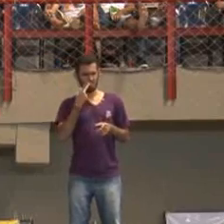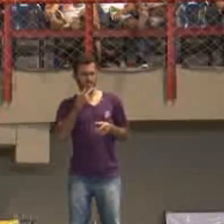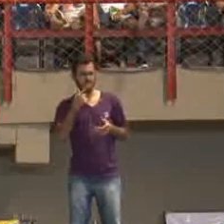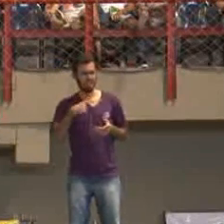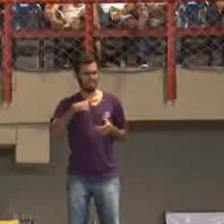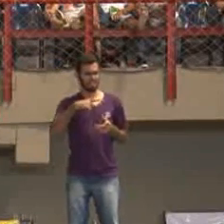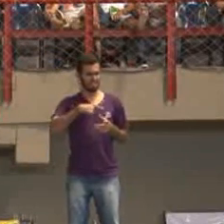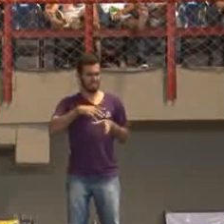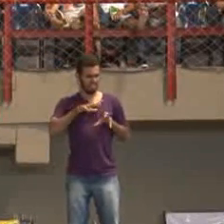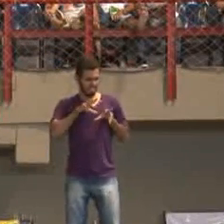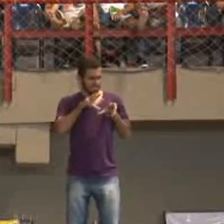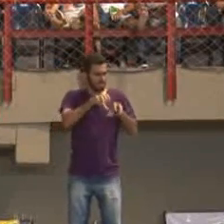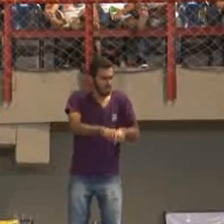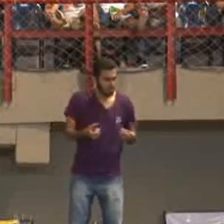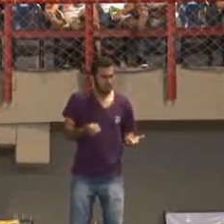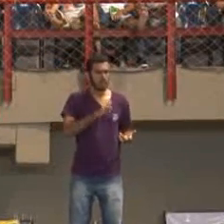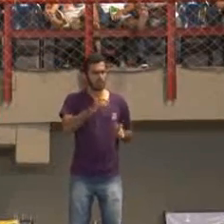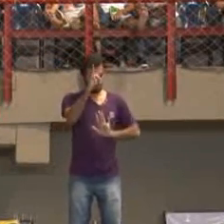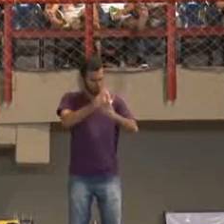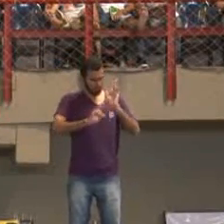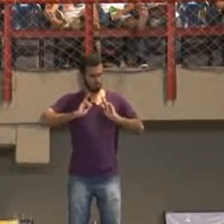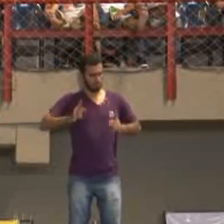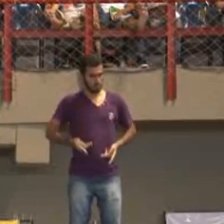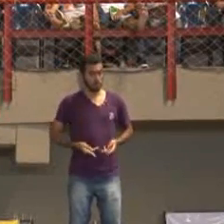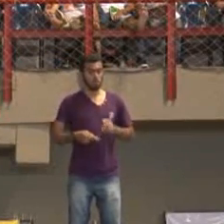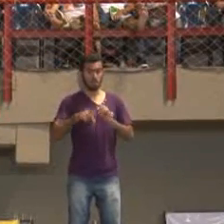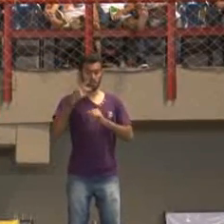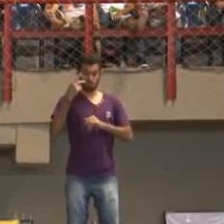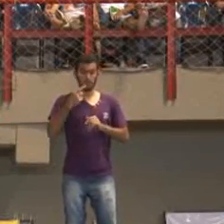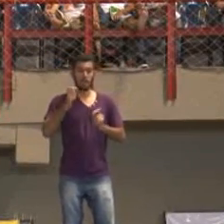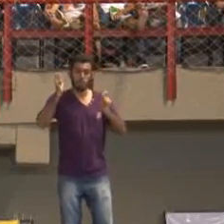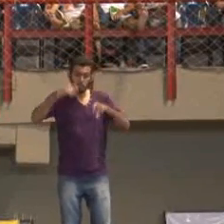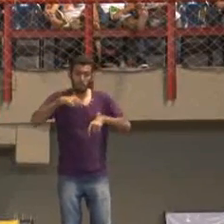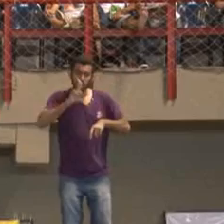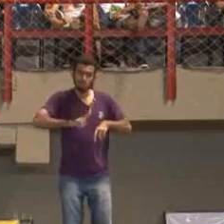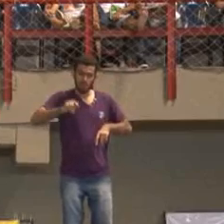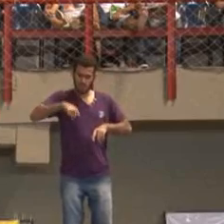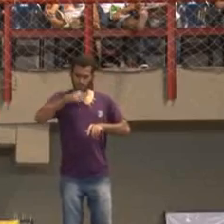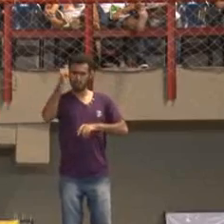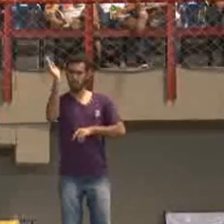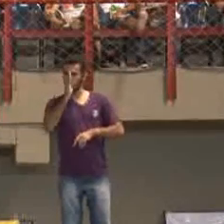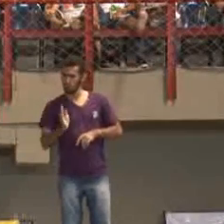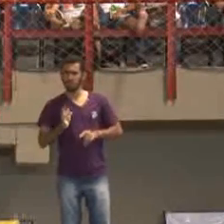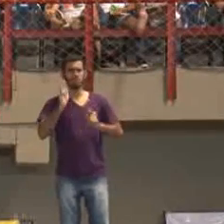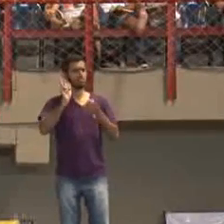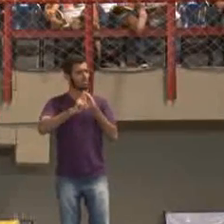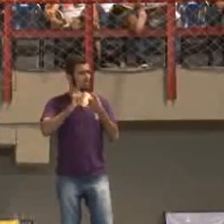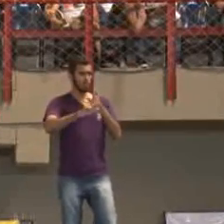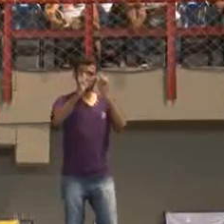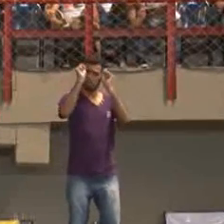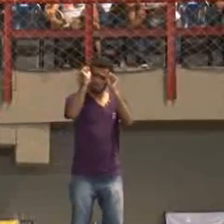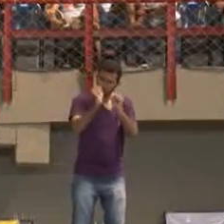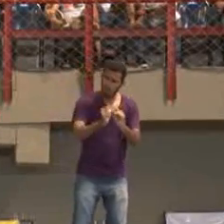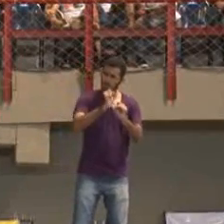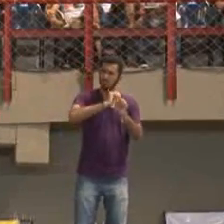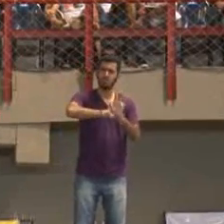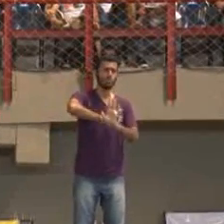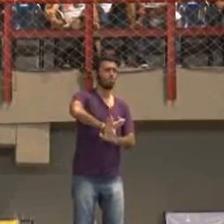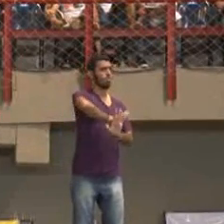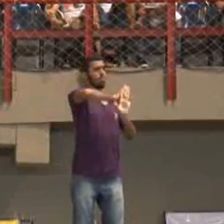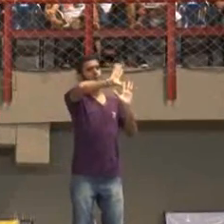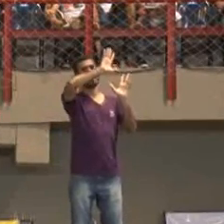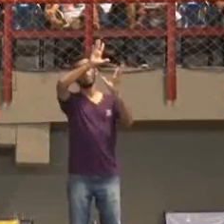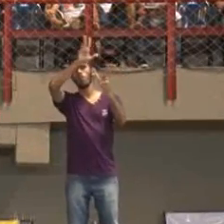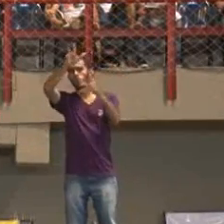humanos valem para o Brasil, os direitos humanos valem para toda a